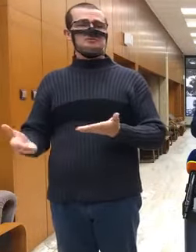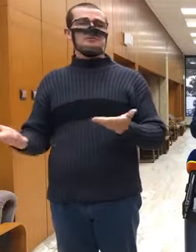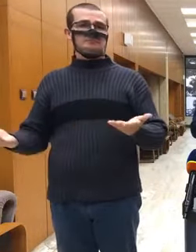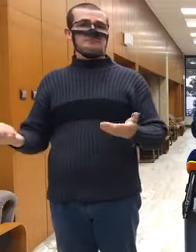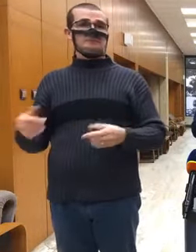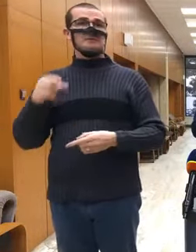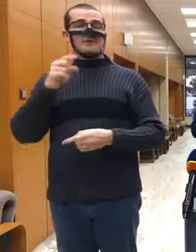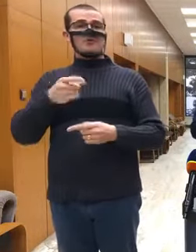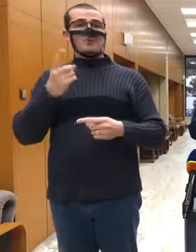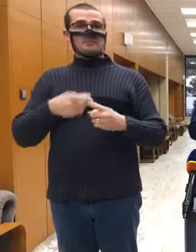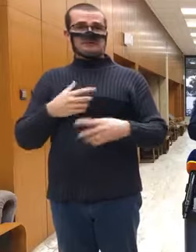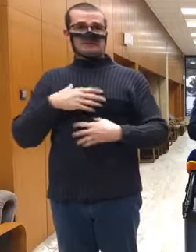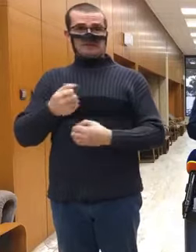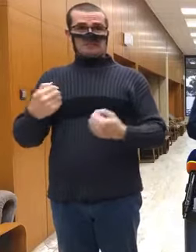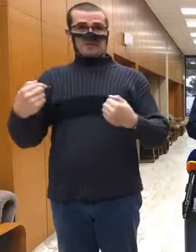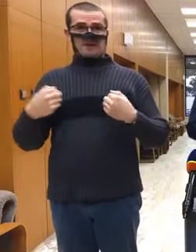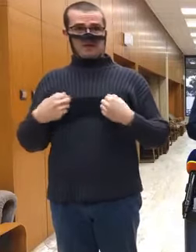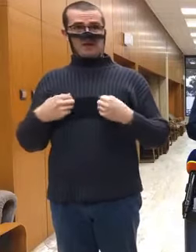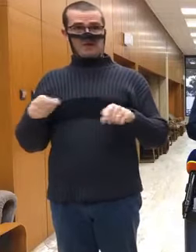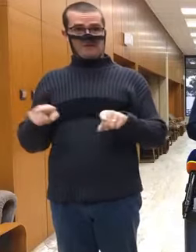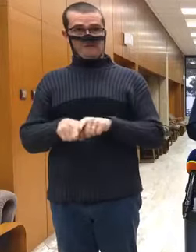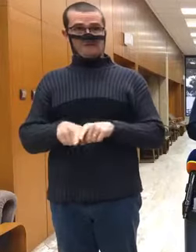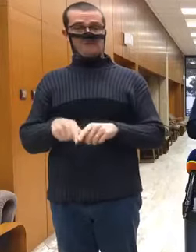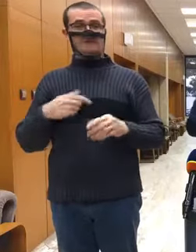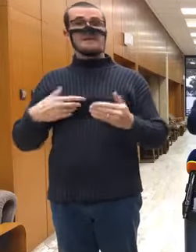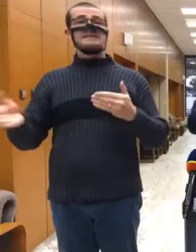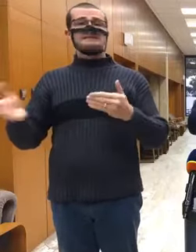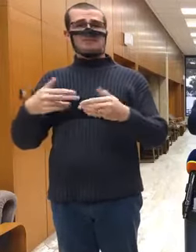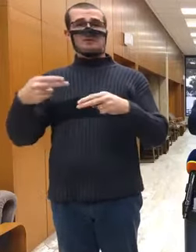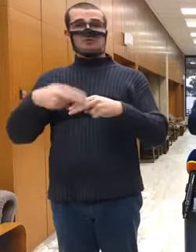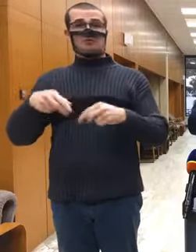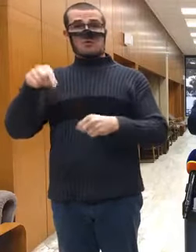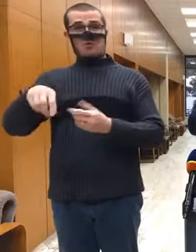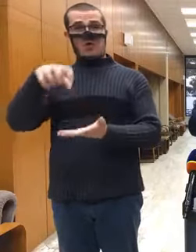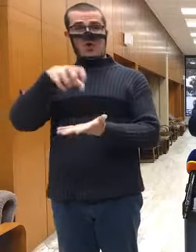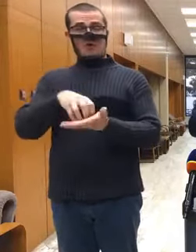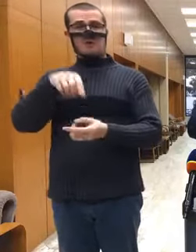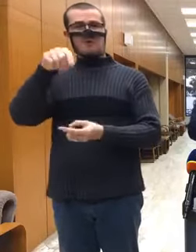A to presne navrhujem aj ja. Zavrime reštaurácie v tých okresoch,